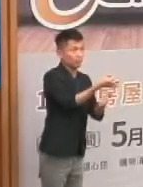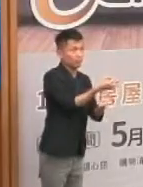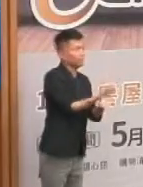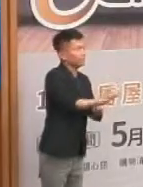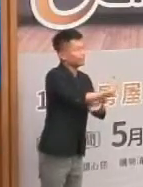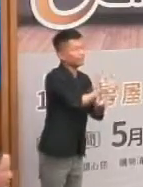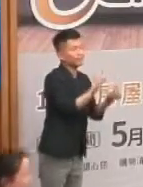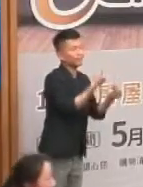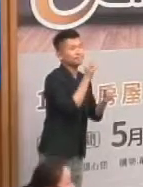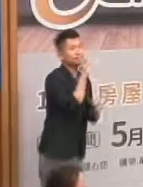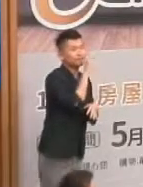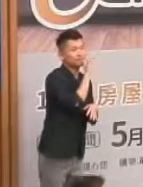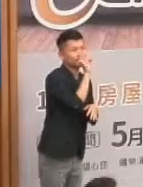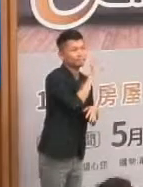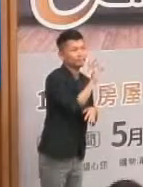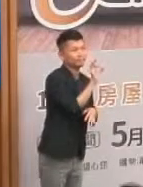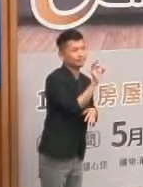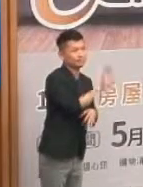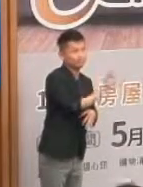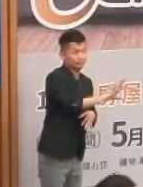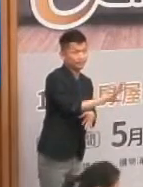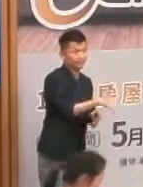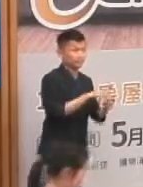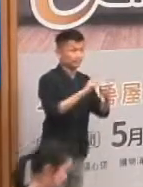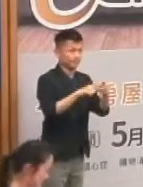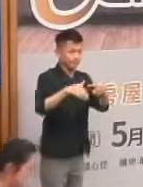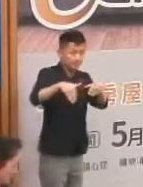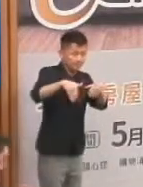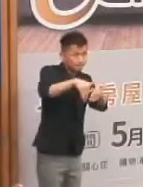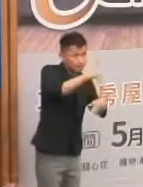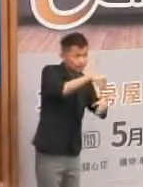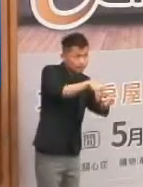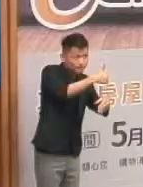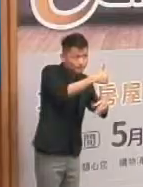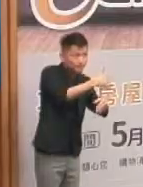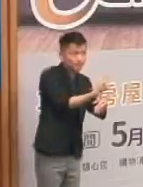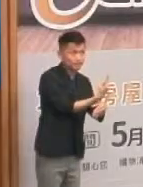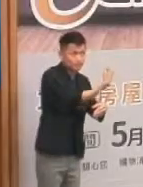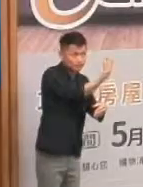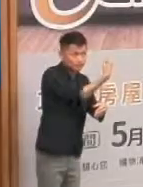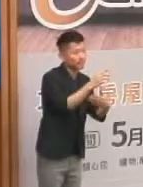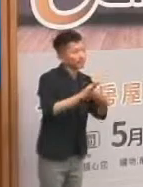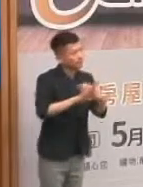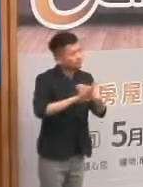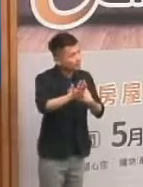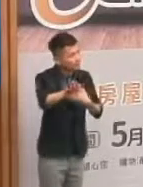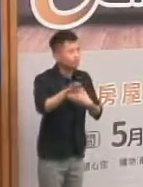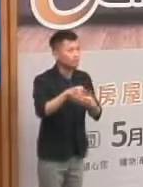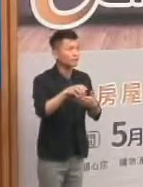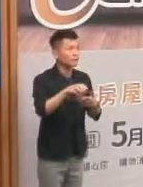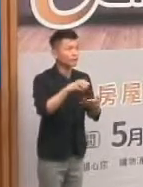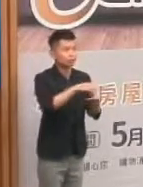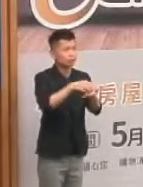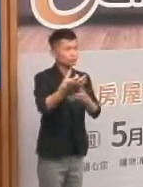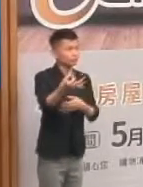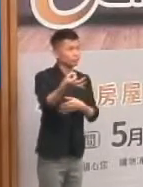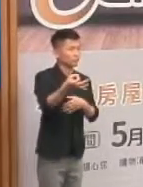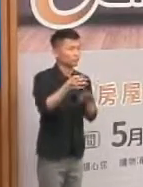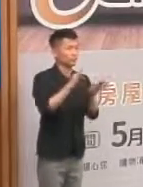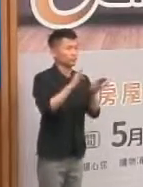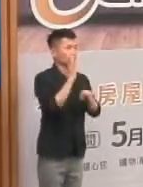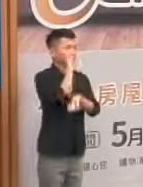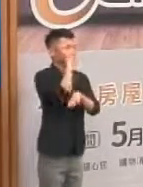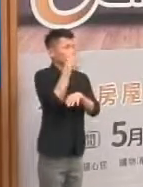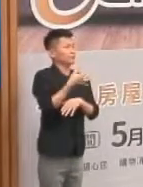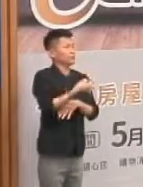其他的缴费的途径除了信用卡以外，其他的税这个手续费的负担都是税捐机